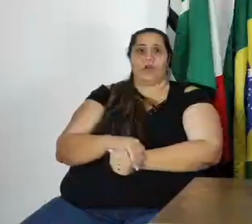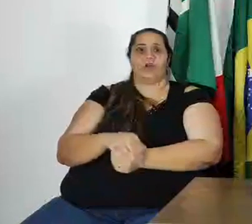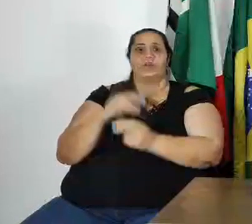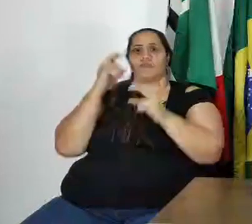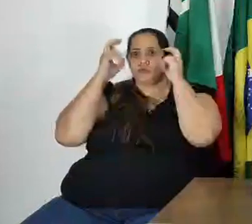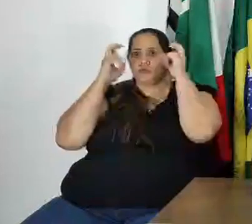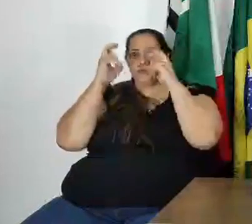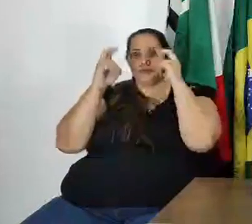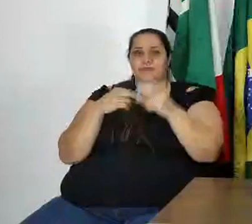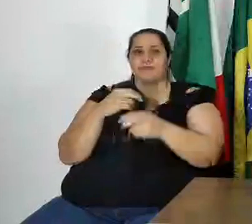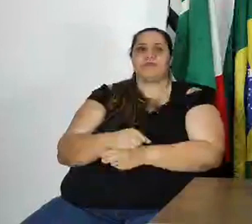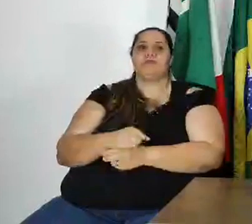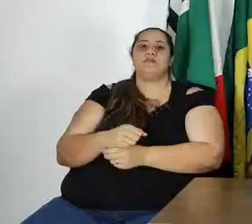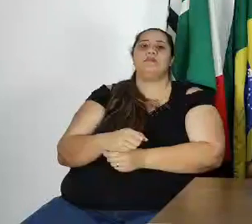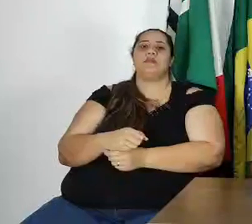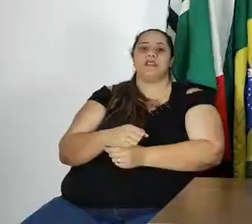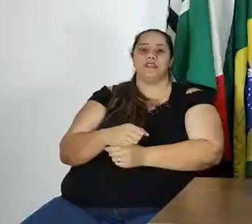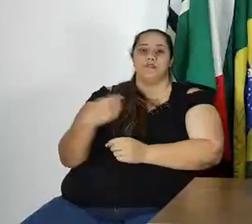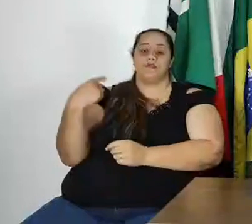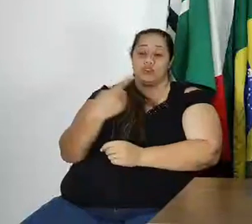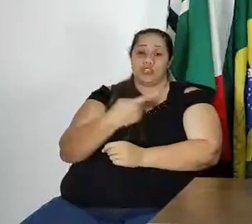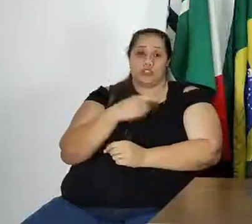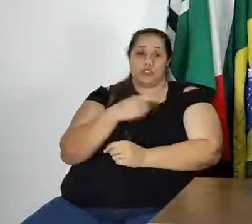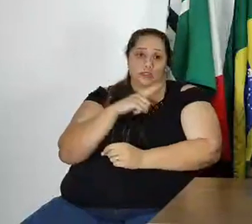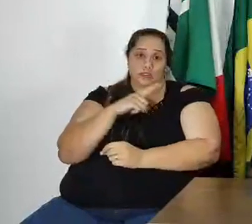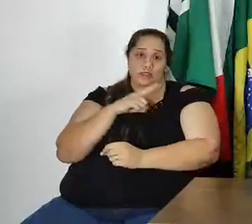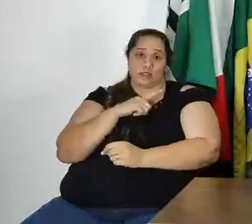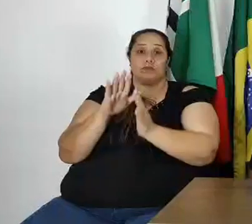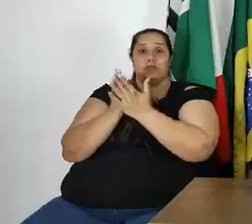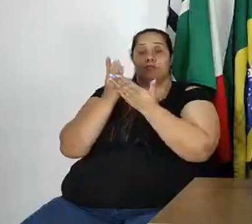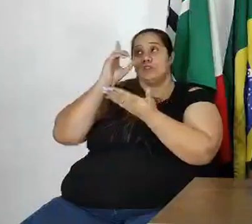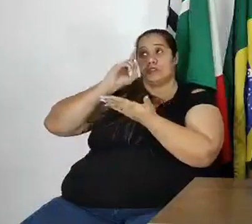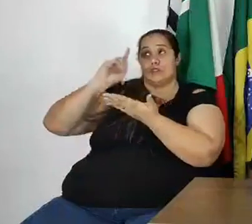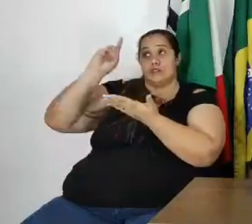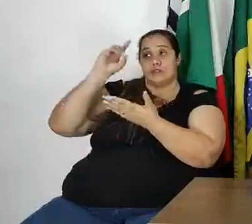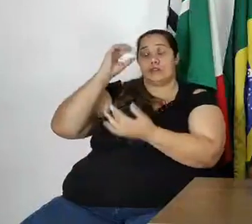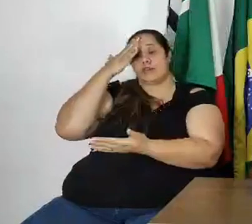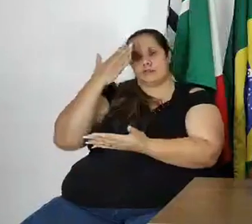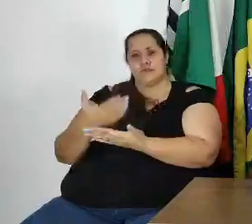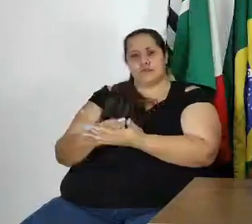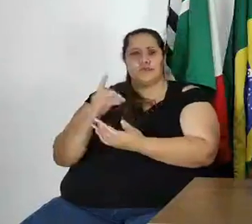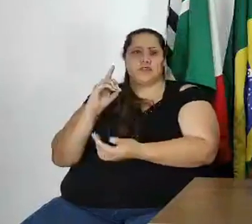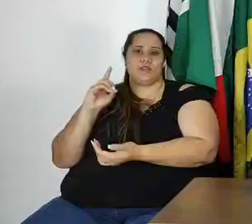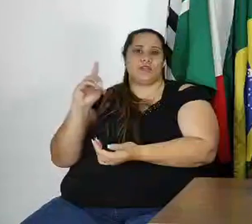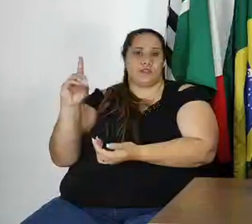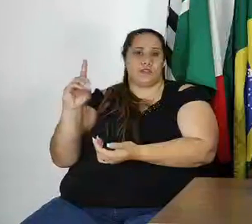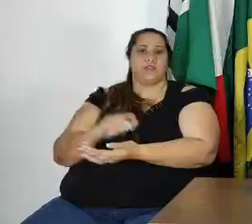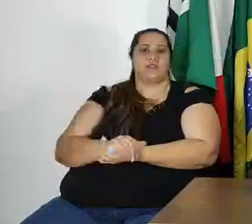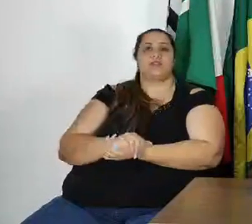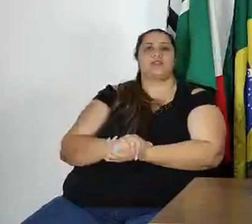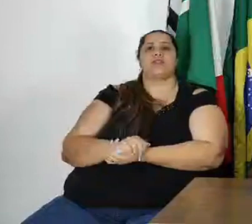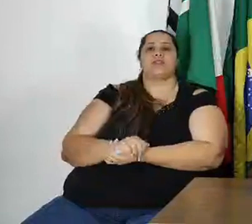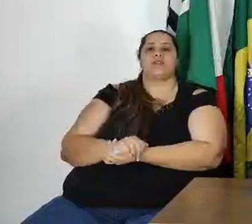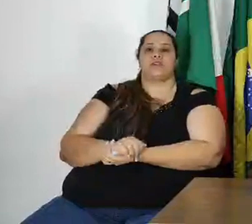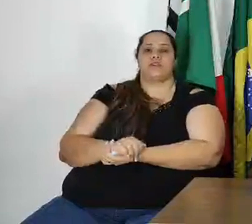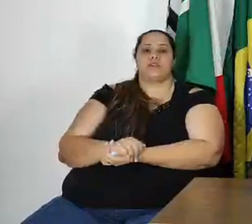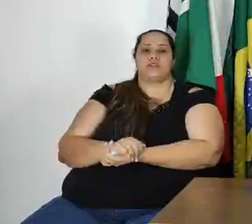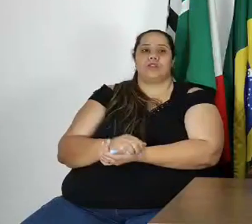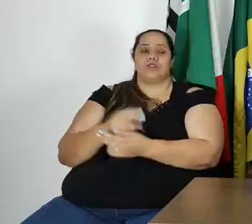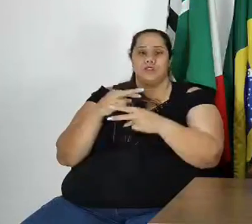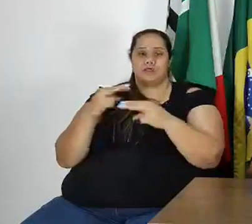deles terem a crença que temos, deles buscarem verdadeiramente ao Senhor. Essas coisas têm que